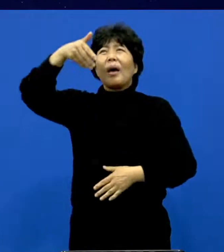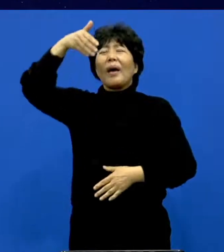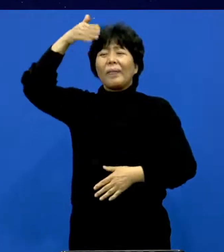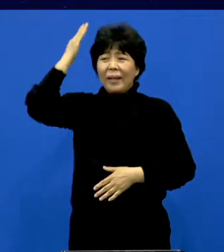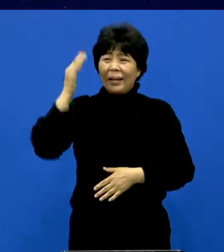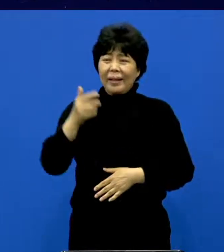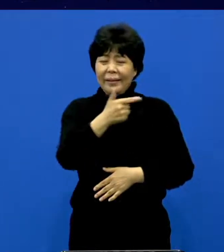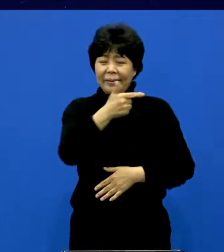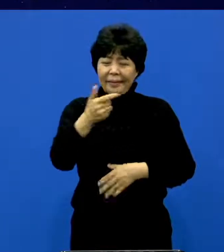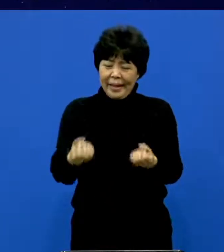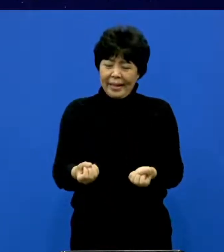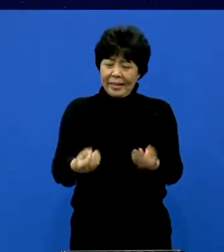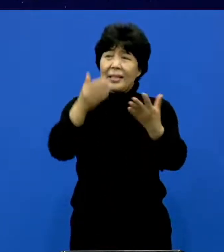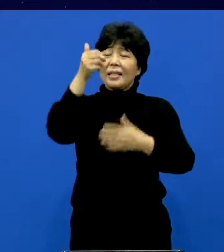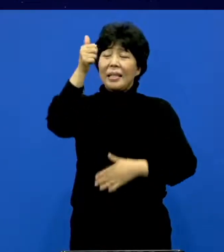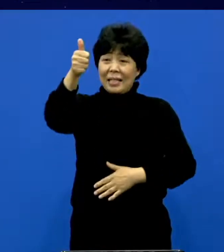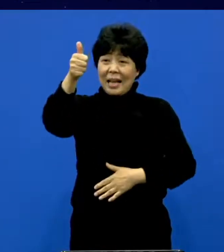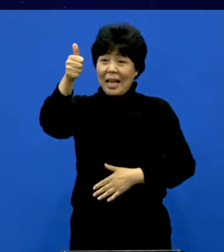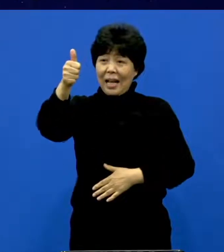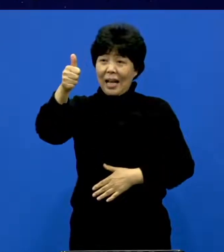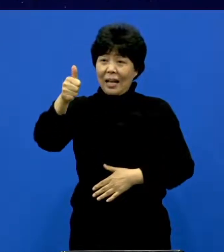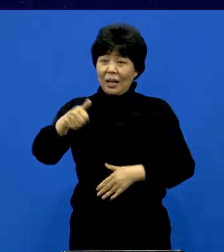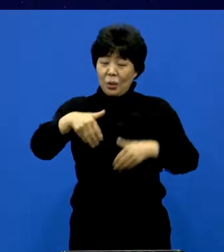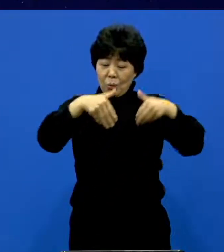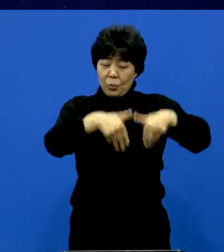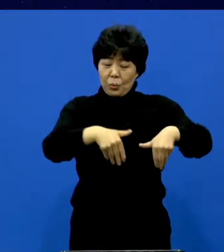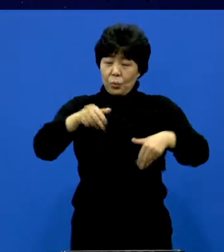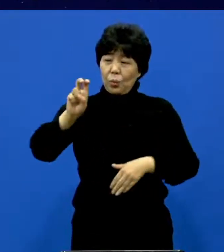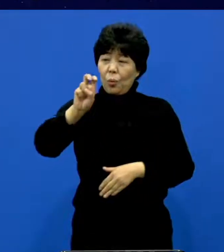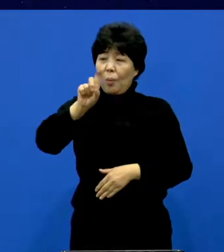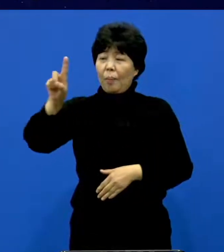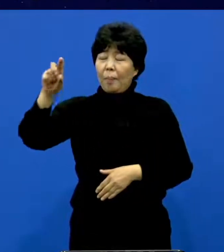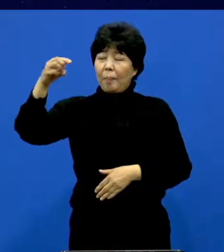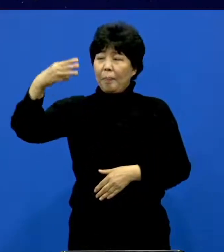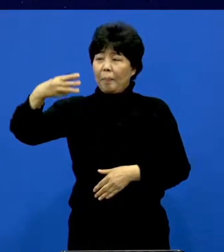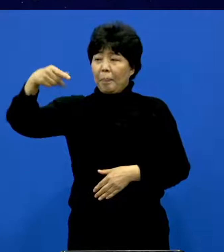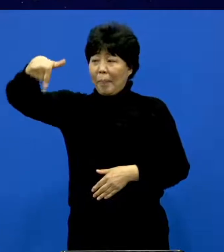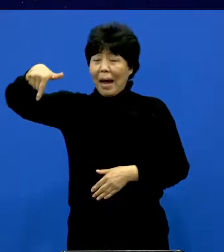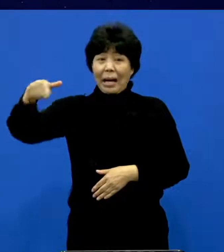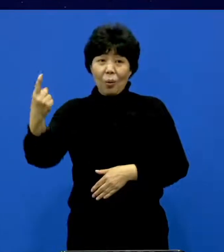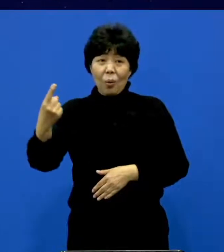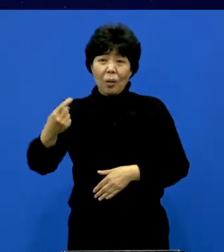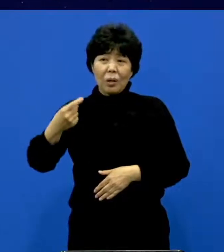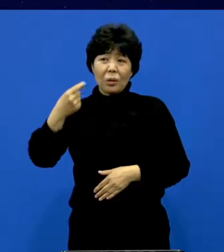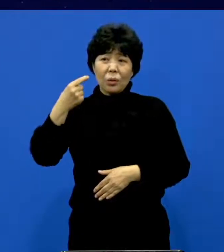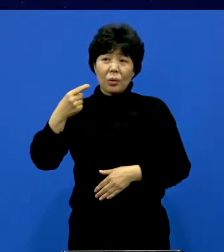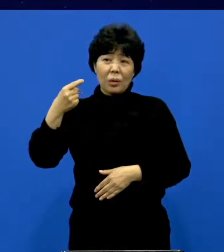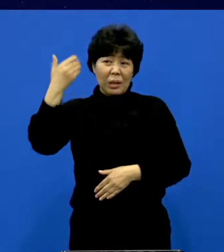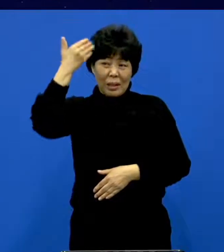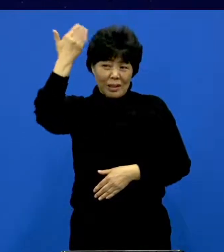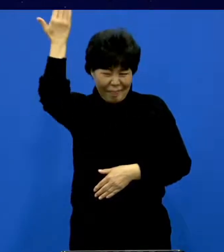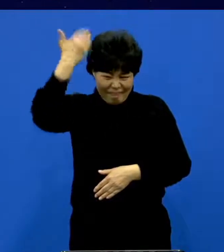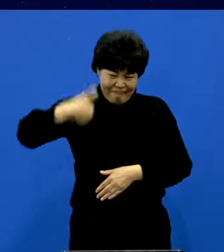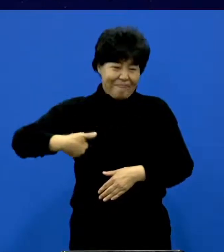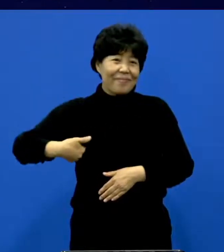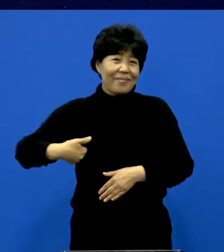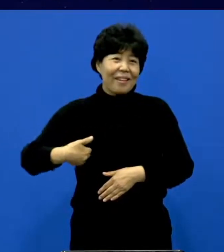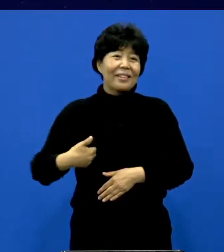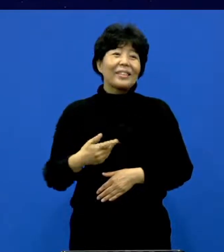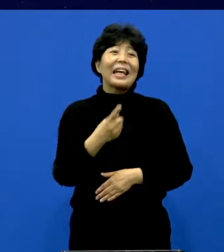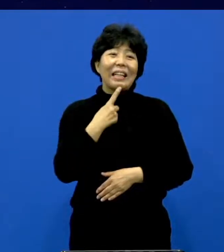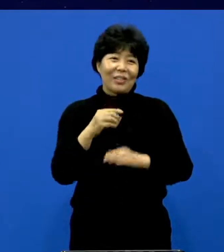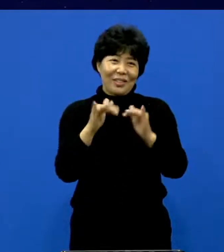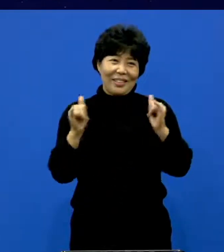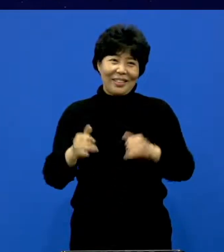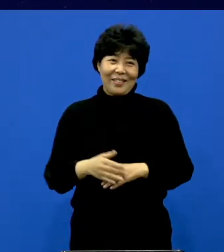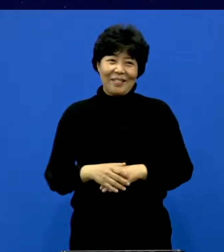대제사장의 종 말고의 귀를 칼로 잘랐던 사람이에요. 혈기가 넘쳤던 사람, 굉장히